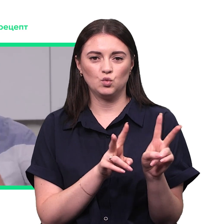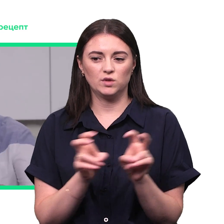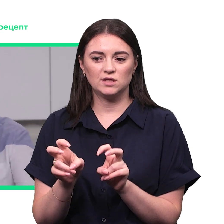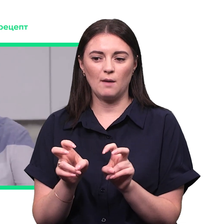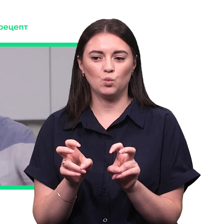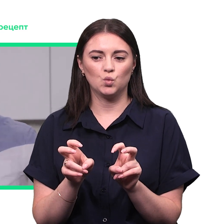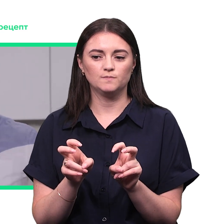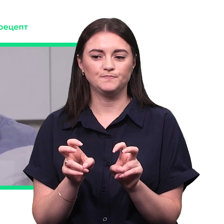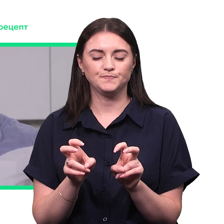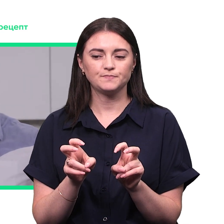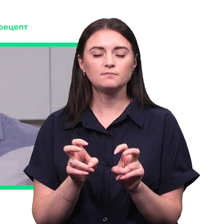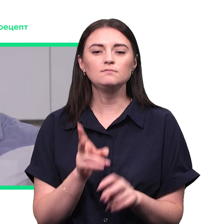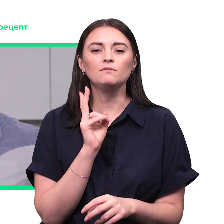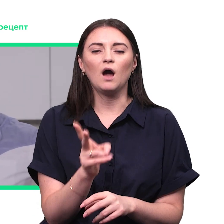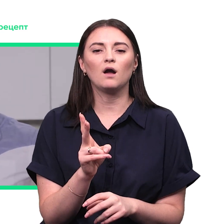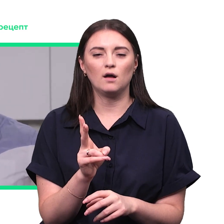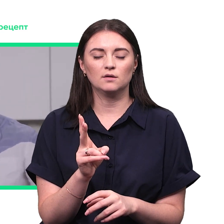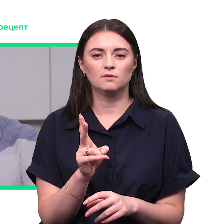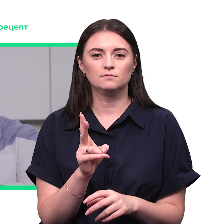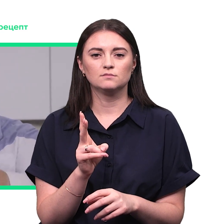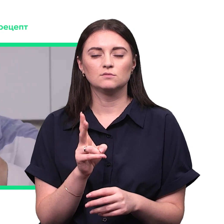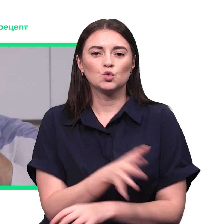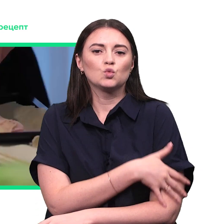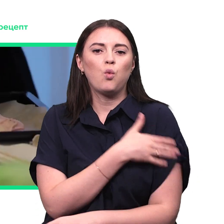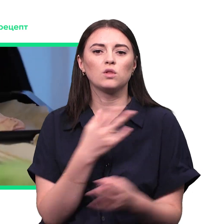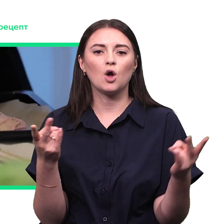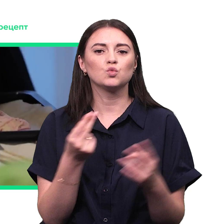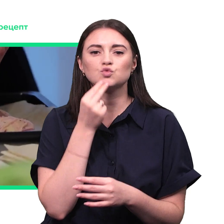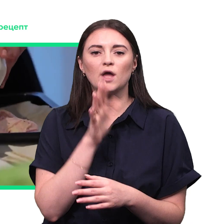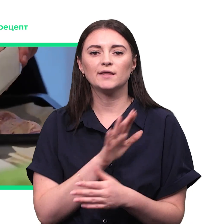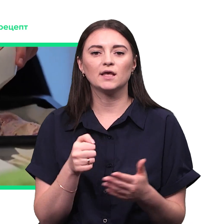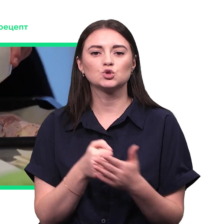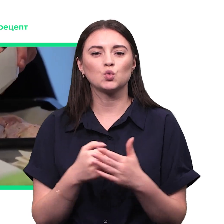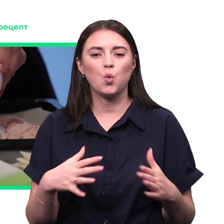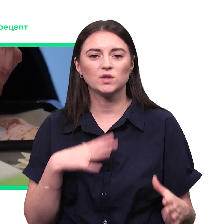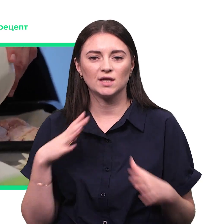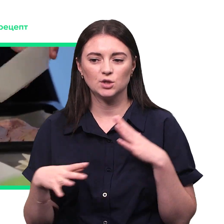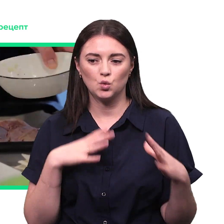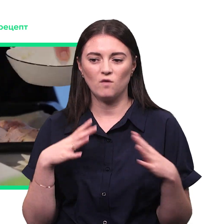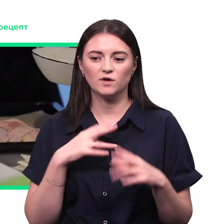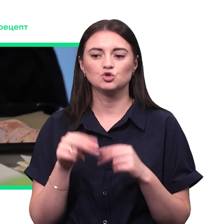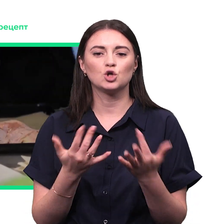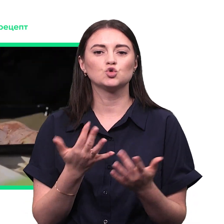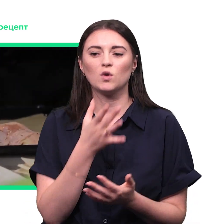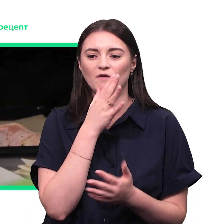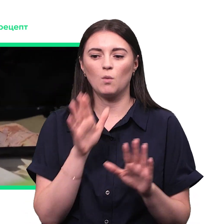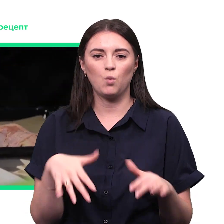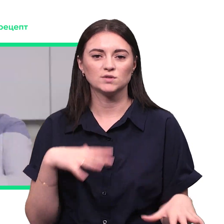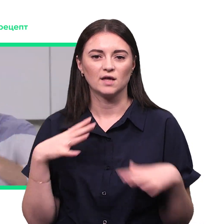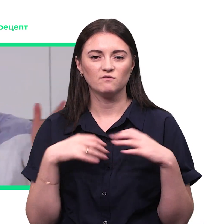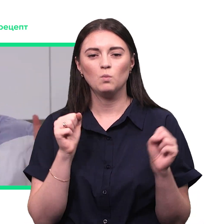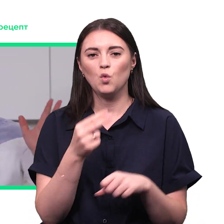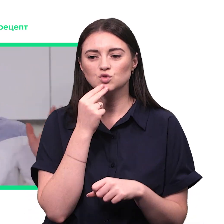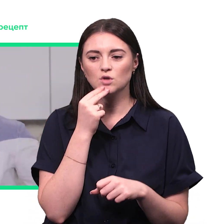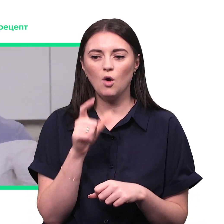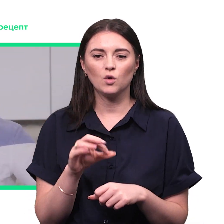как долго нужно не есть до тренировки, Через сколько времени после тренировки можно есть? Хотя